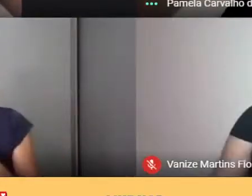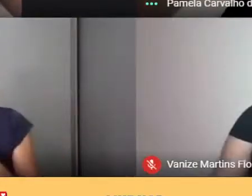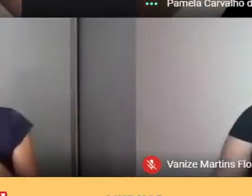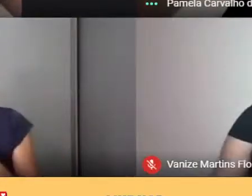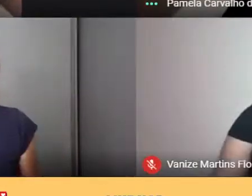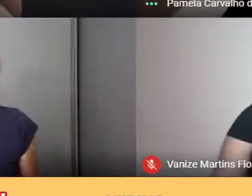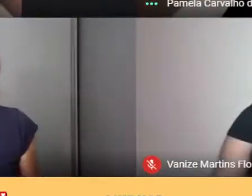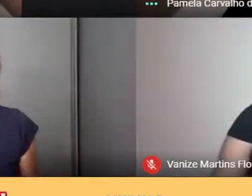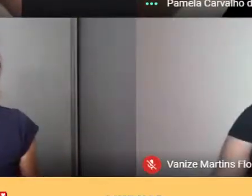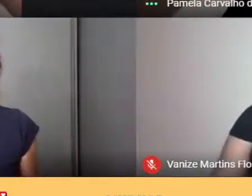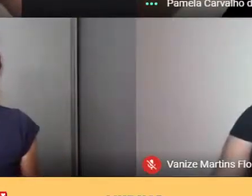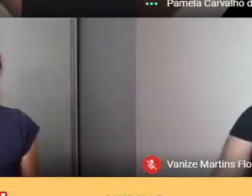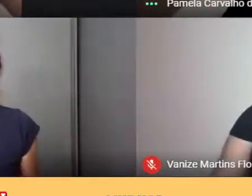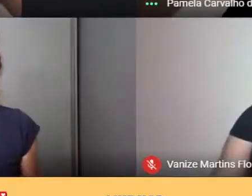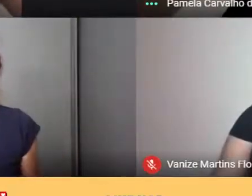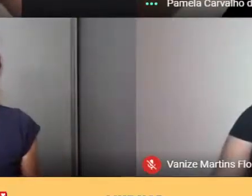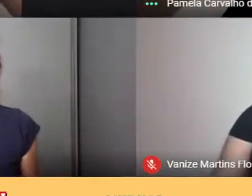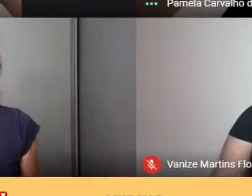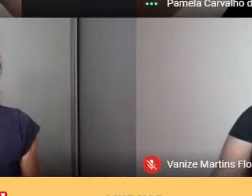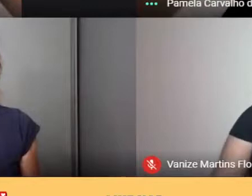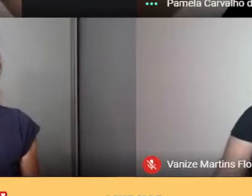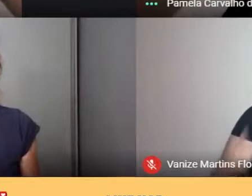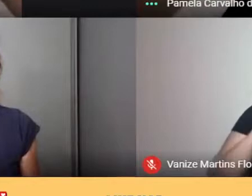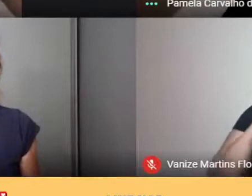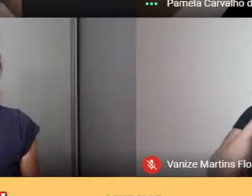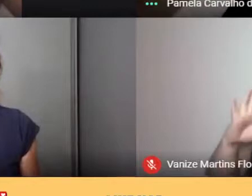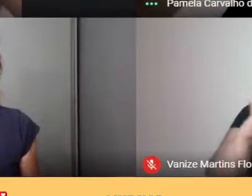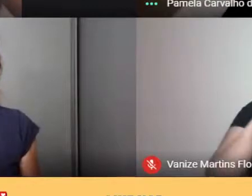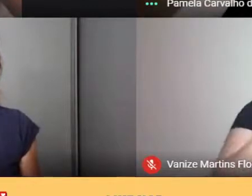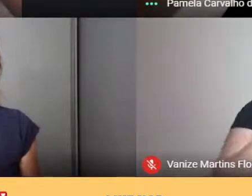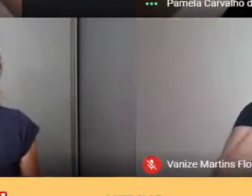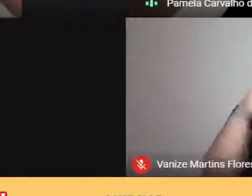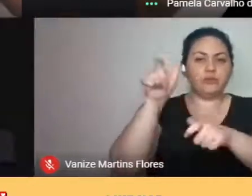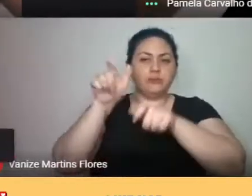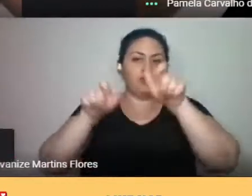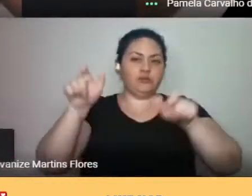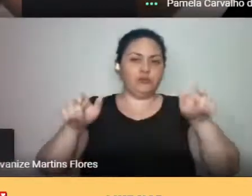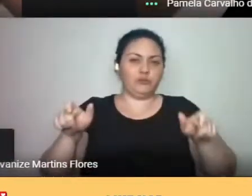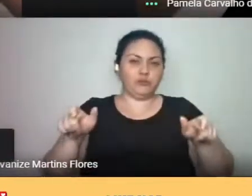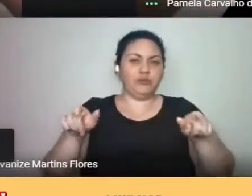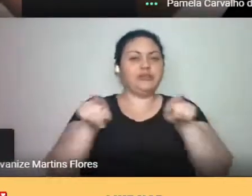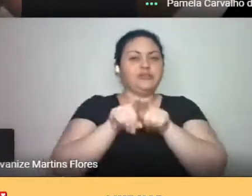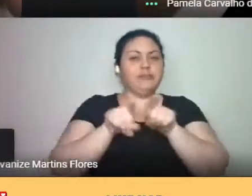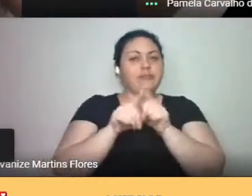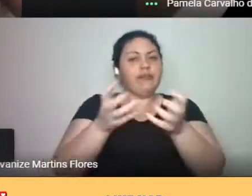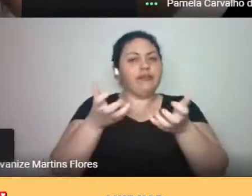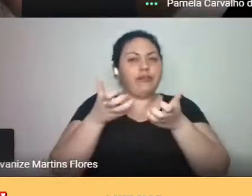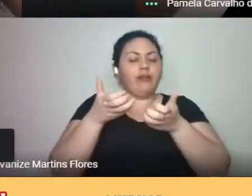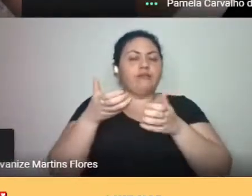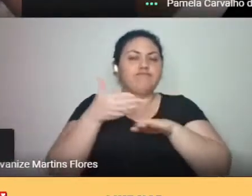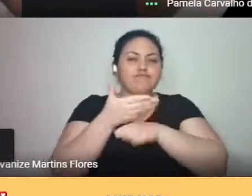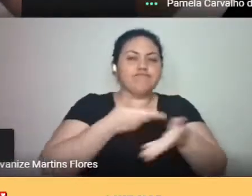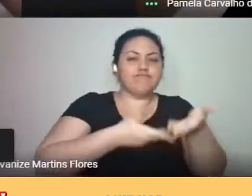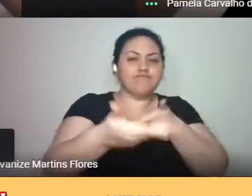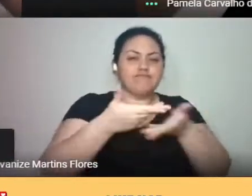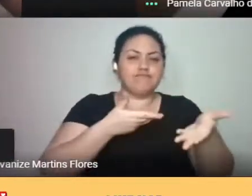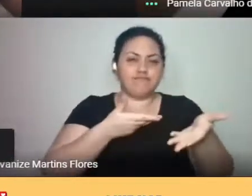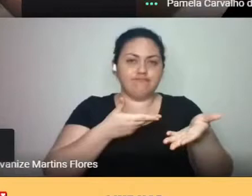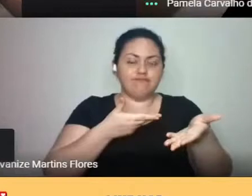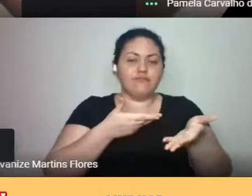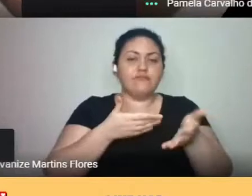de estar conectado com as outras pessoas, né? E de querer muito essa interação. Só que ao mesmo tempo a gente